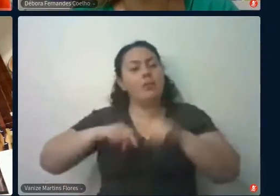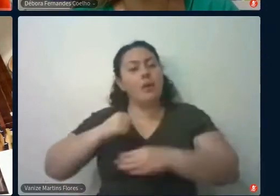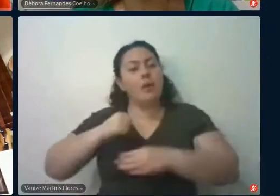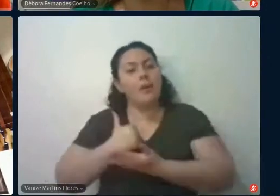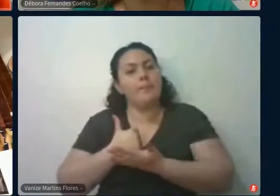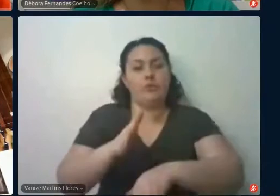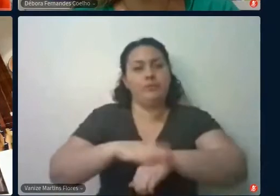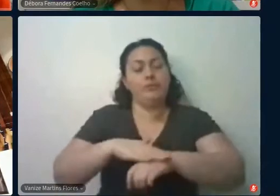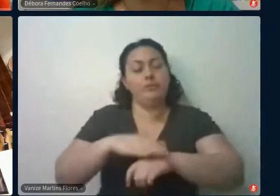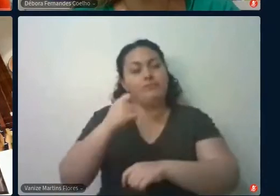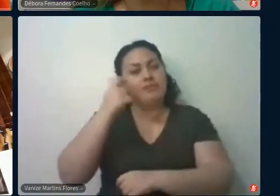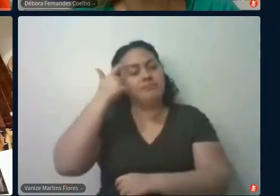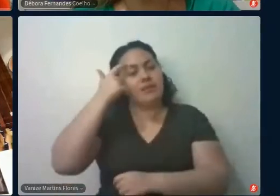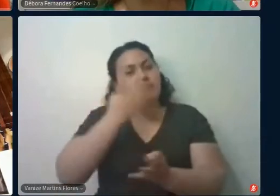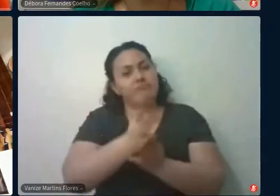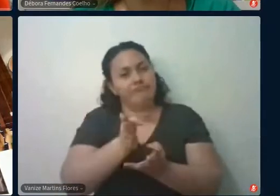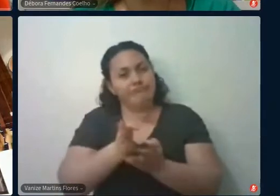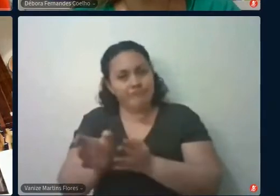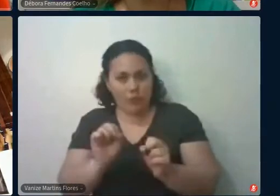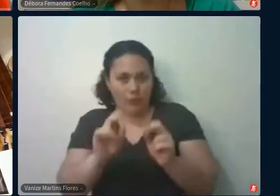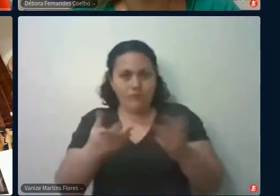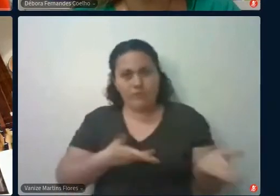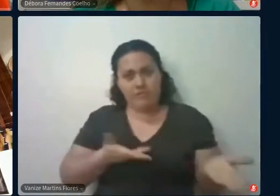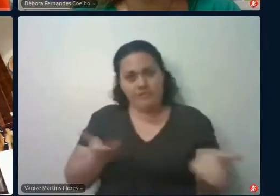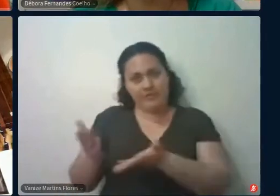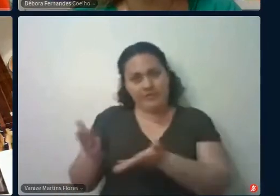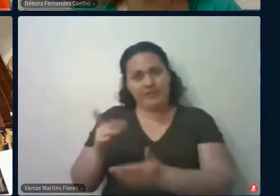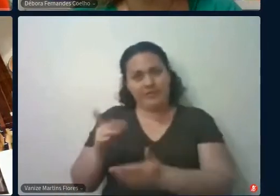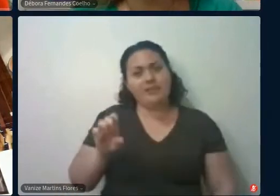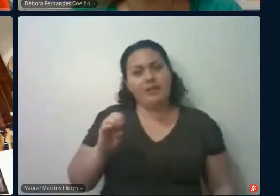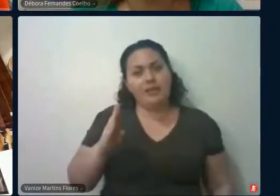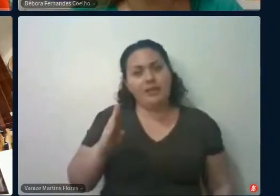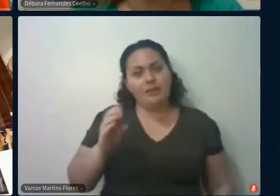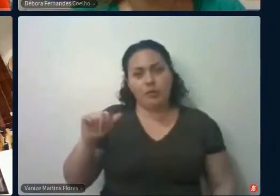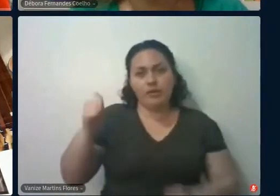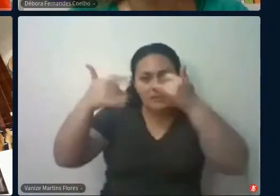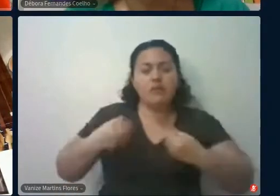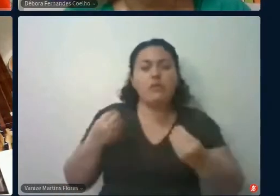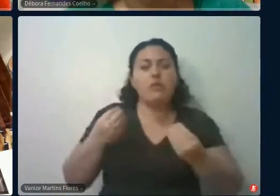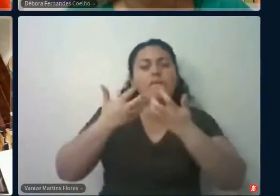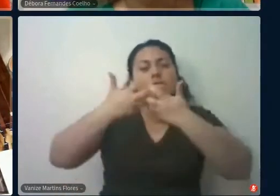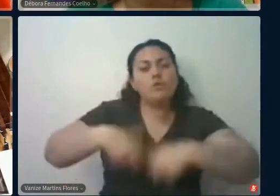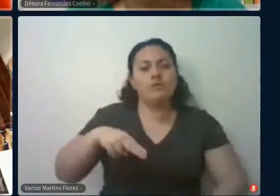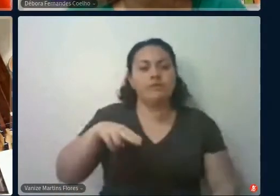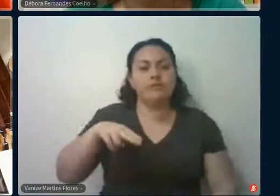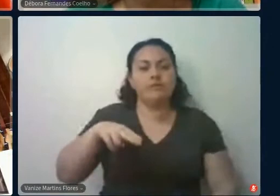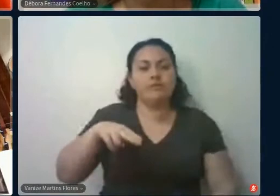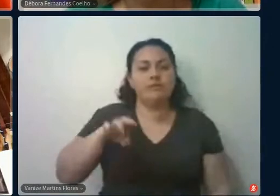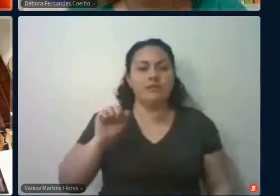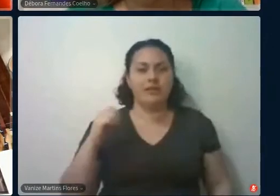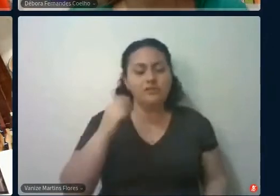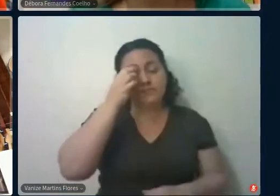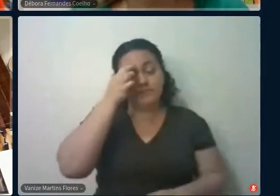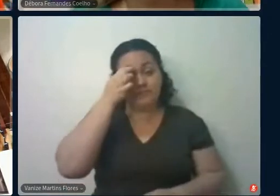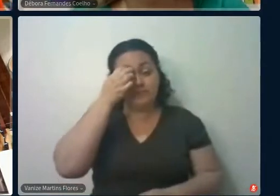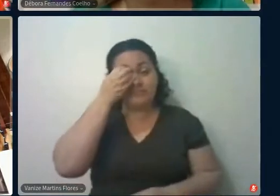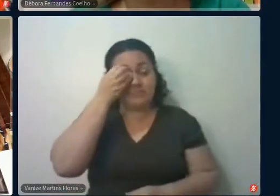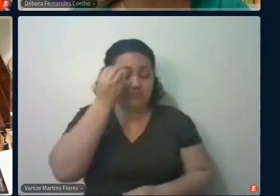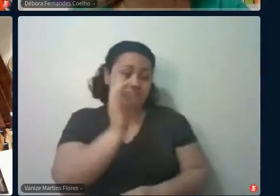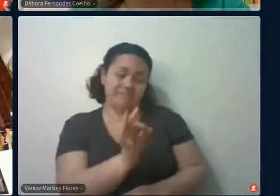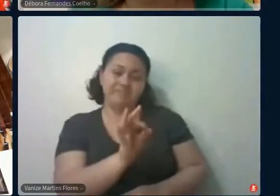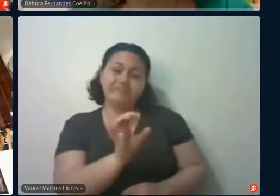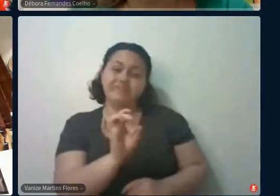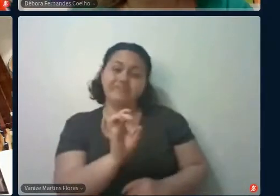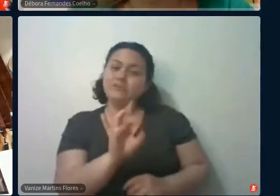em opções, tá bom? Então, vou passar para a Débora falar um pouquinho sobre a atuação do NEAD, né, do Núcleo de Educação. Isso. Só para